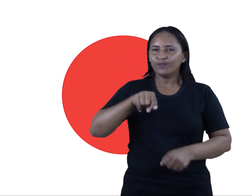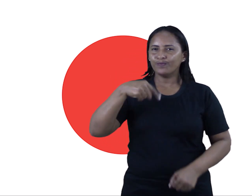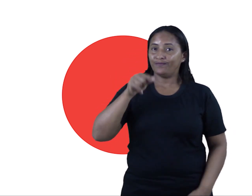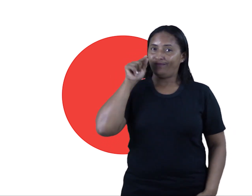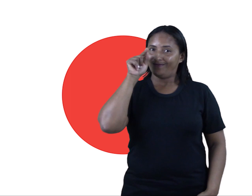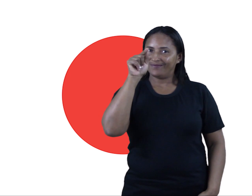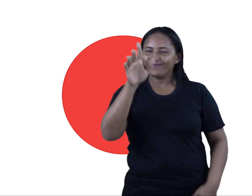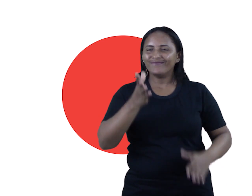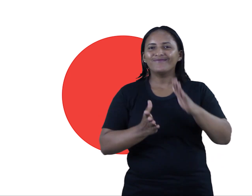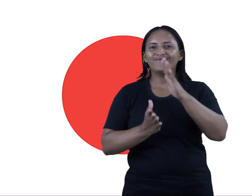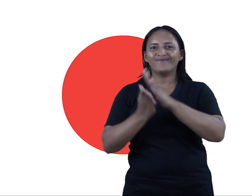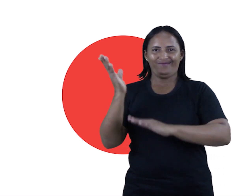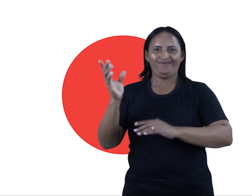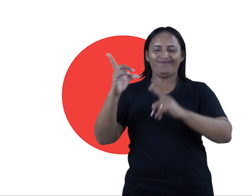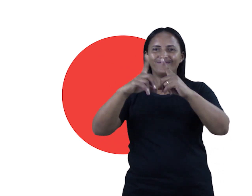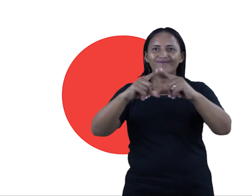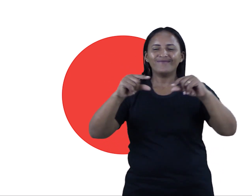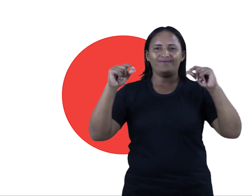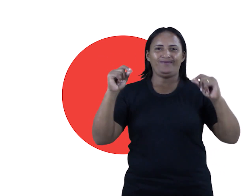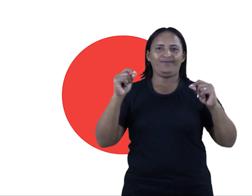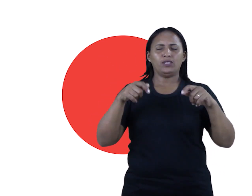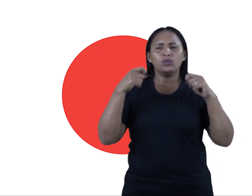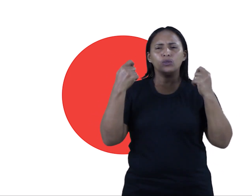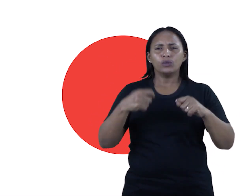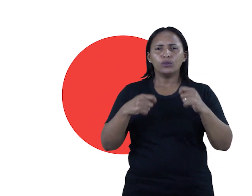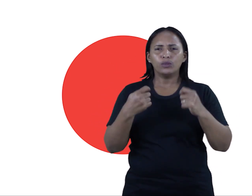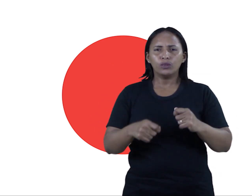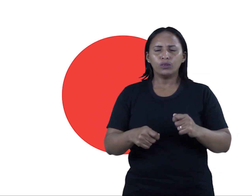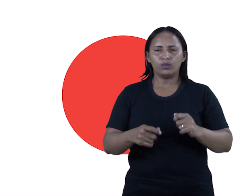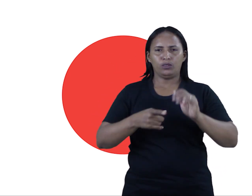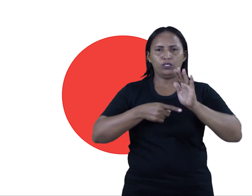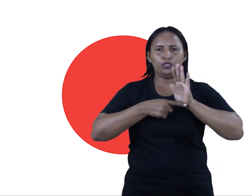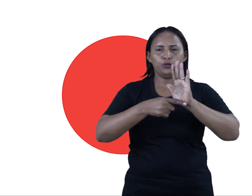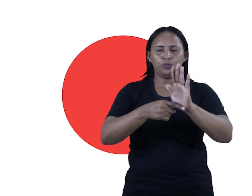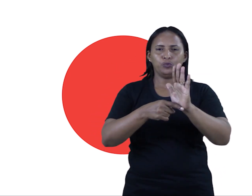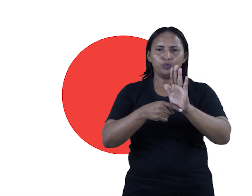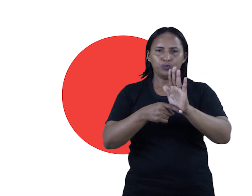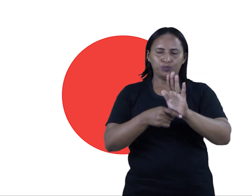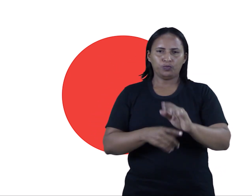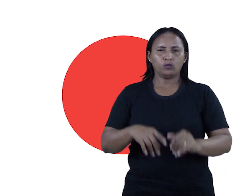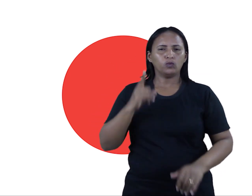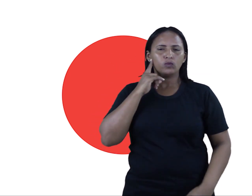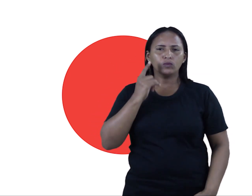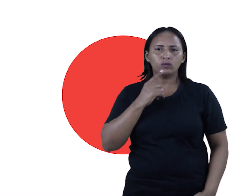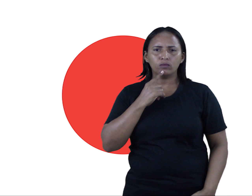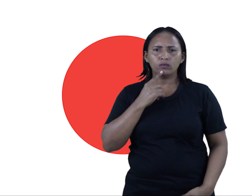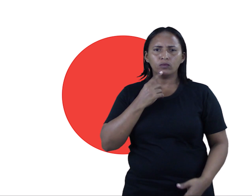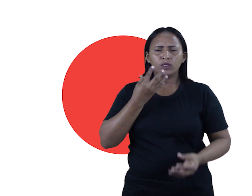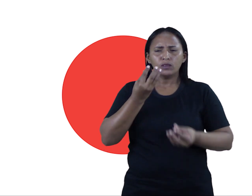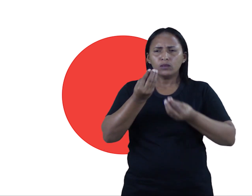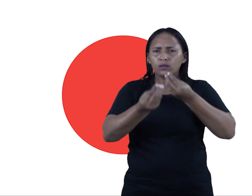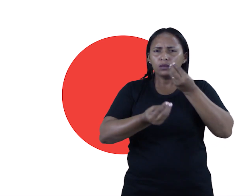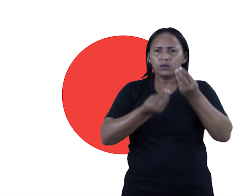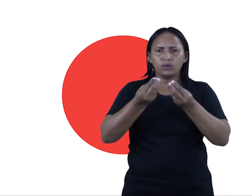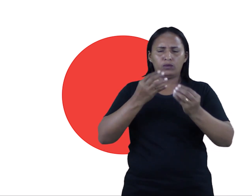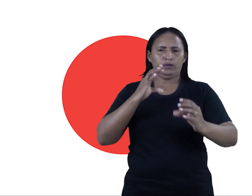próximo ano você viajasse para o Japão, precisasse pedir ajuda para um surdo, como iria se comunicar com